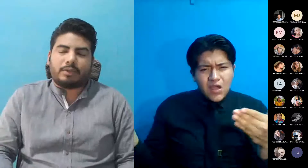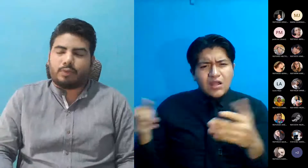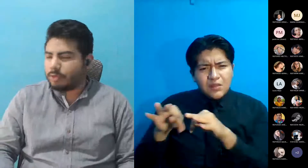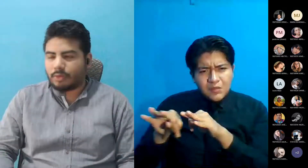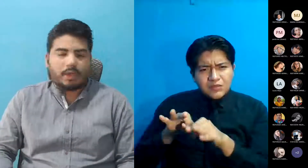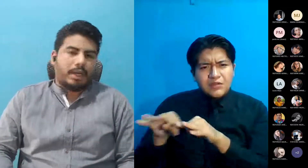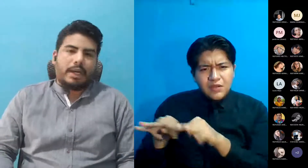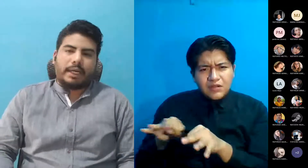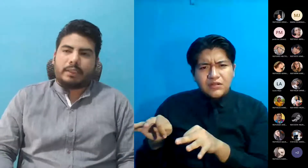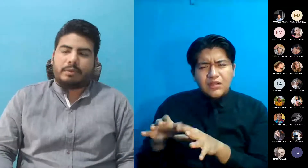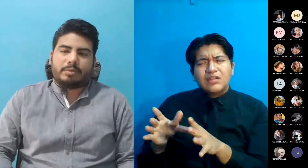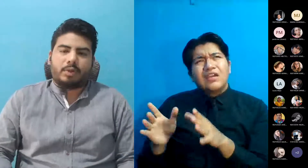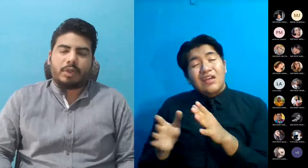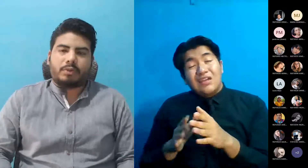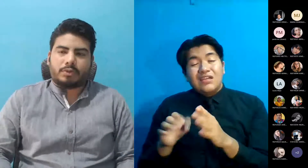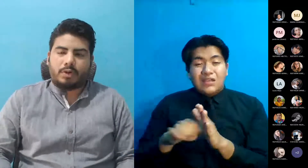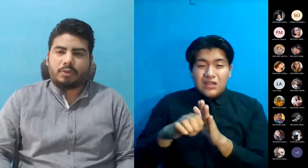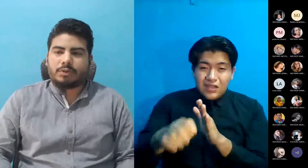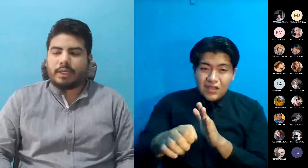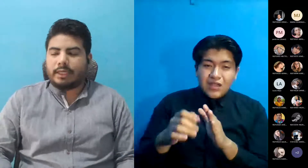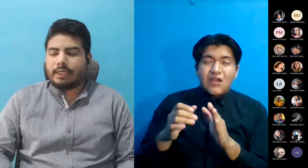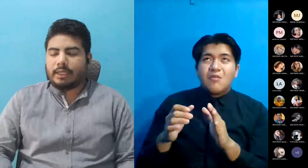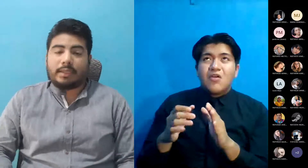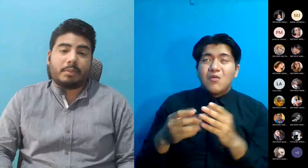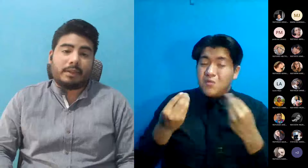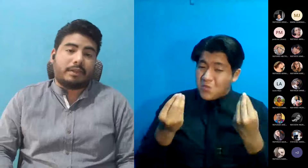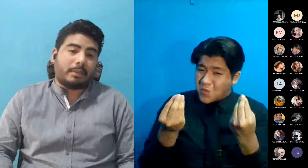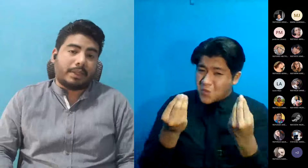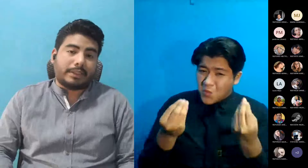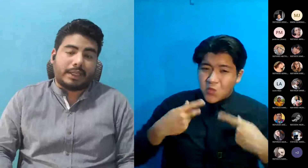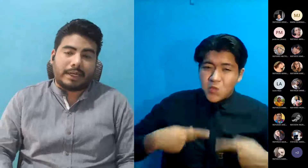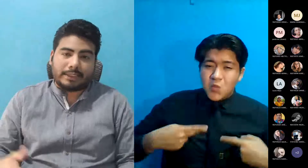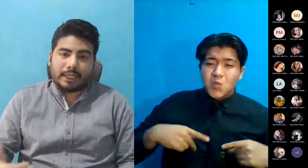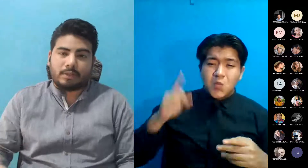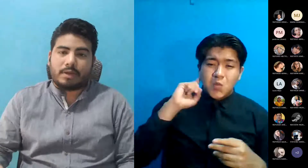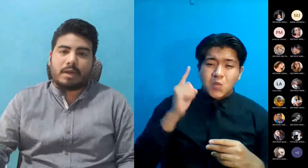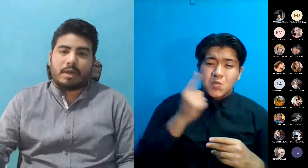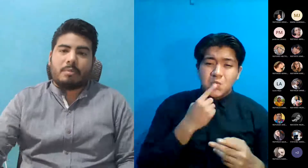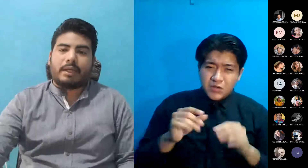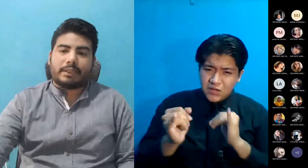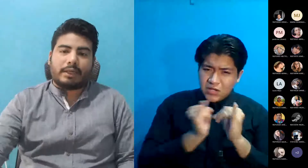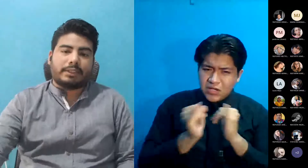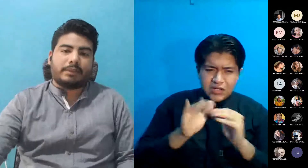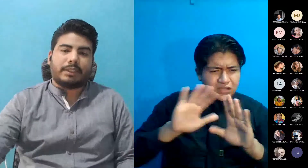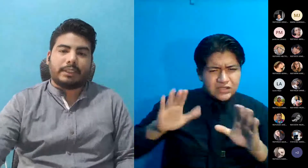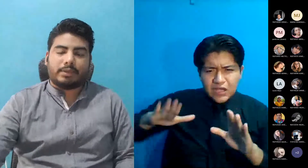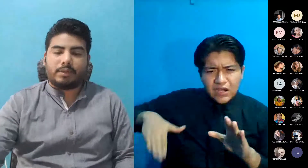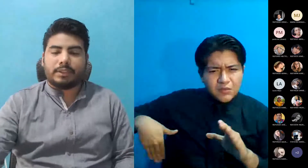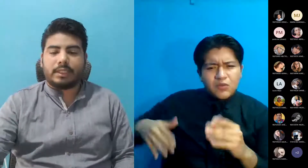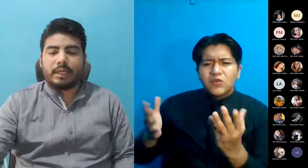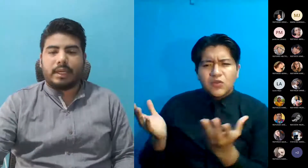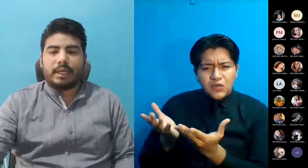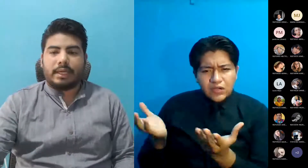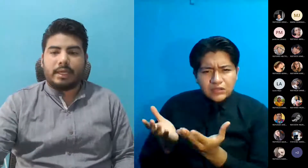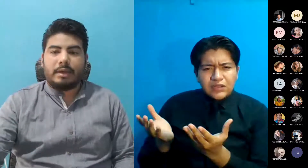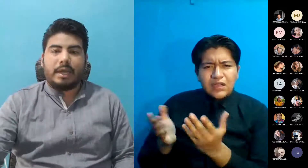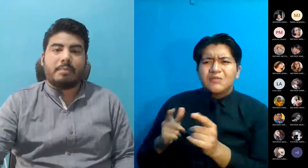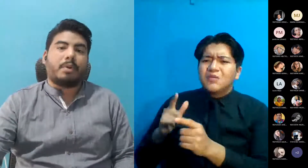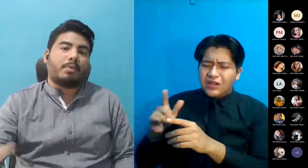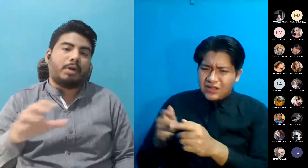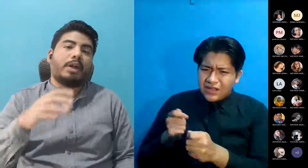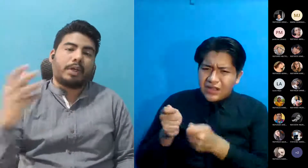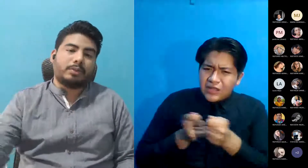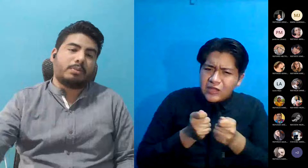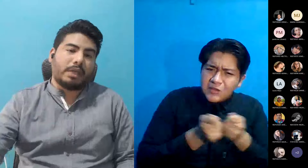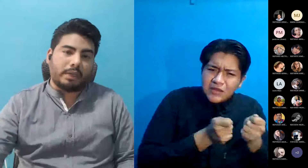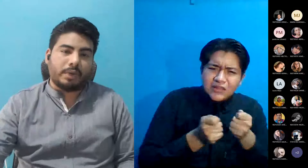también al esfuerzo, el activismo de muchos sordos y también de intérpretes que han realizado para hacer las debidas gestiones